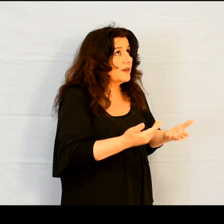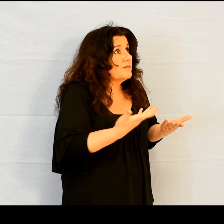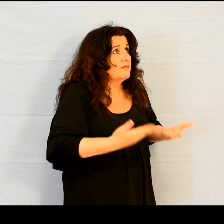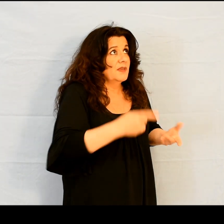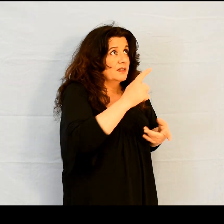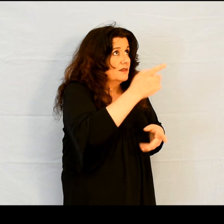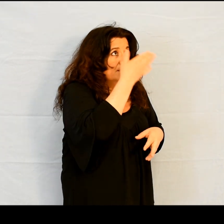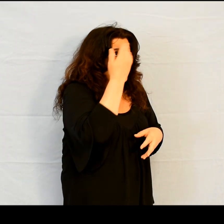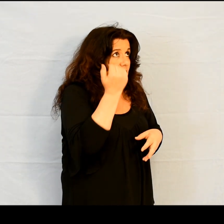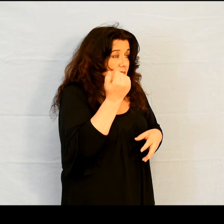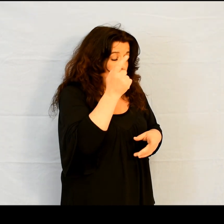tu comprendras. »